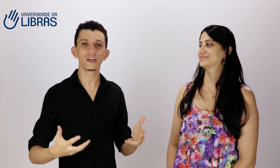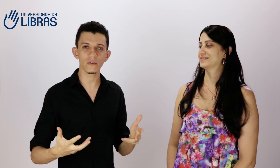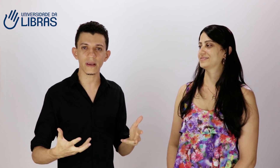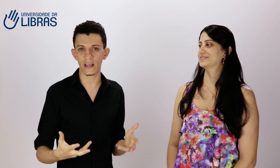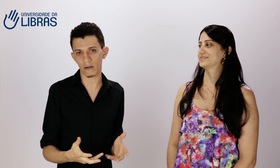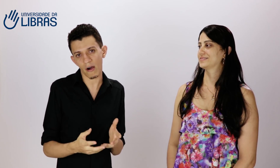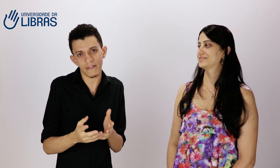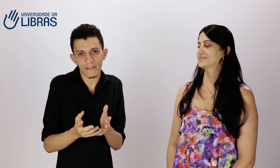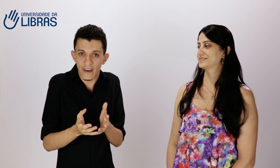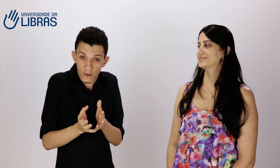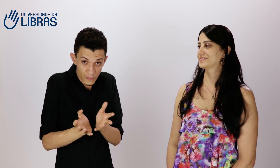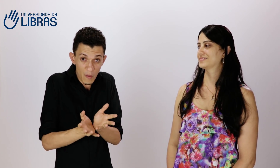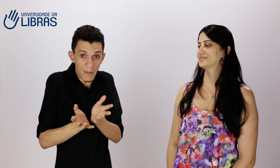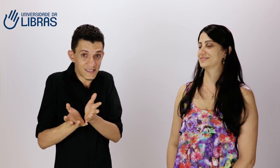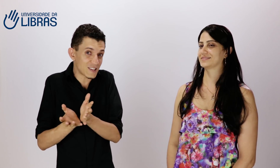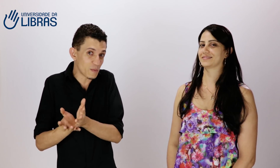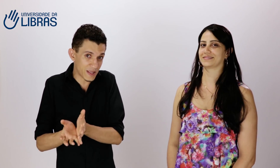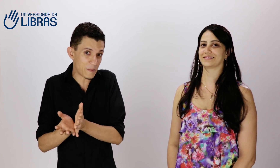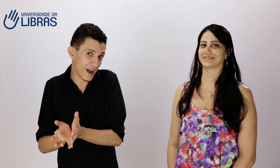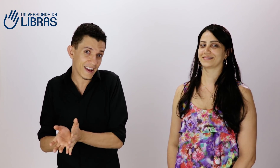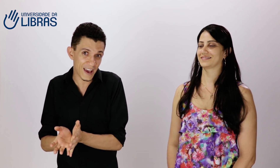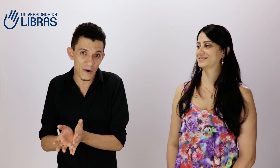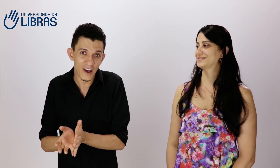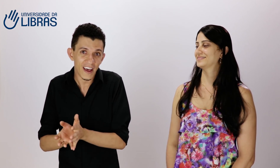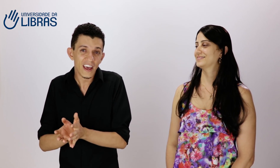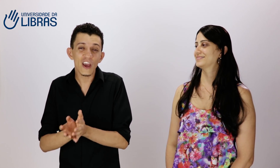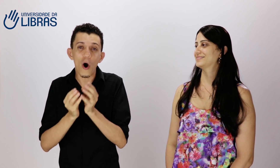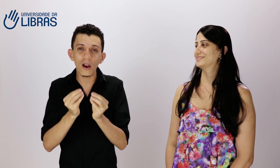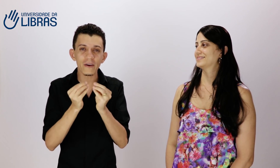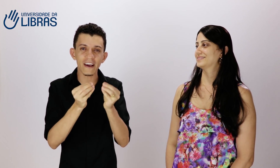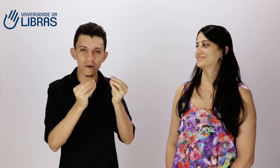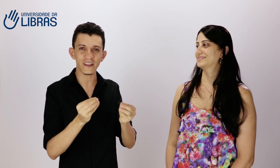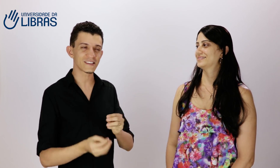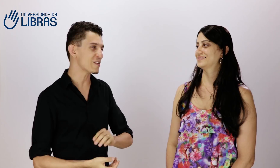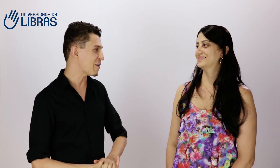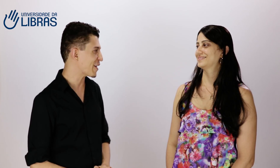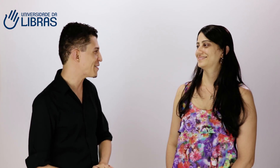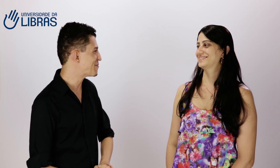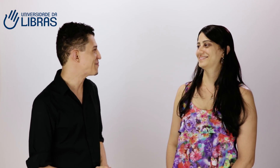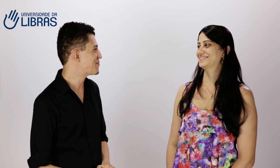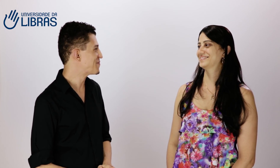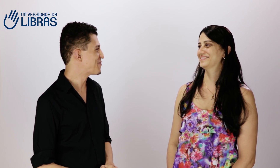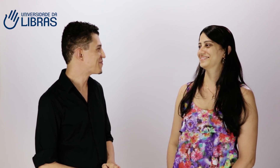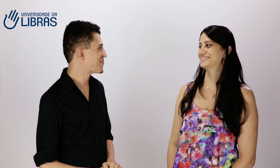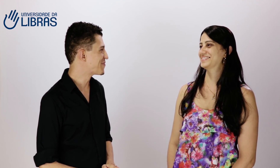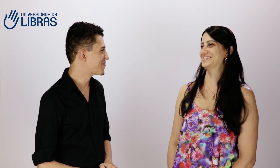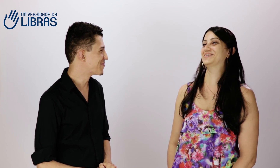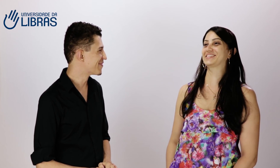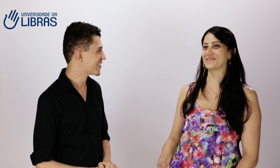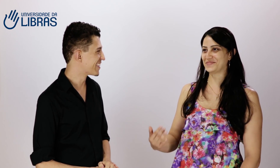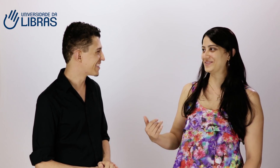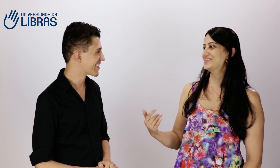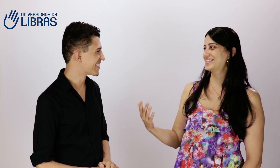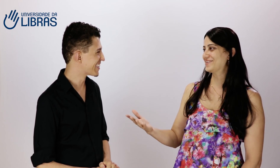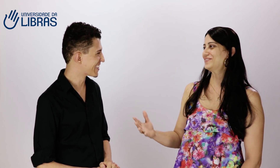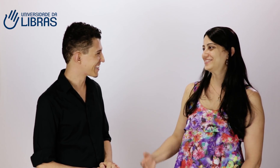expandindo aquilo que eu havia feito de forma mais resumida para a Raquel. E olha o que aconteceu na hora. Eu sabia que você estava